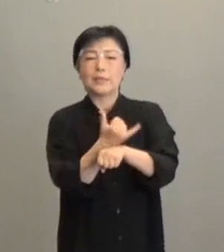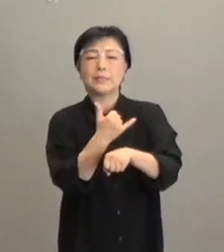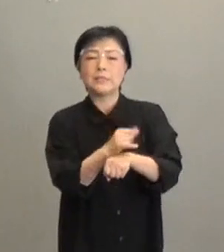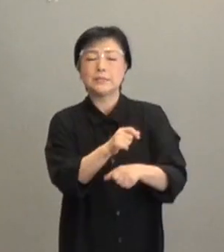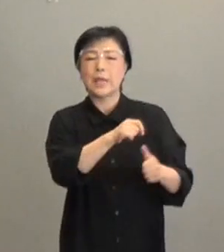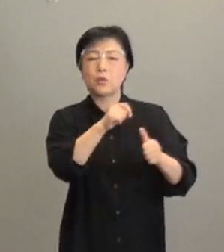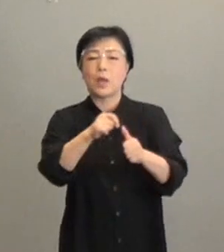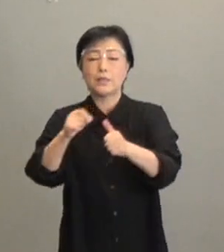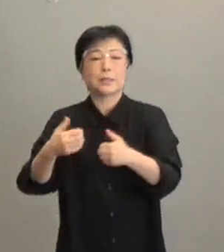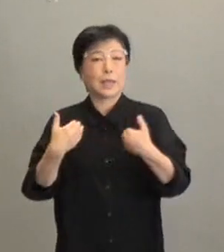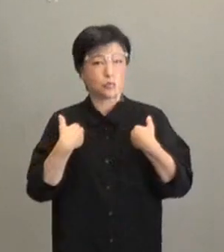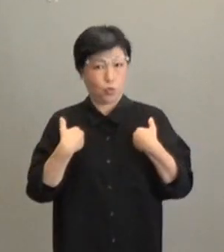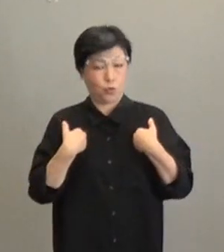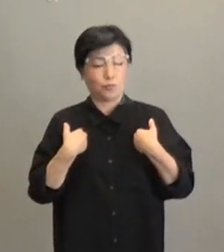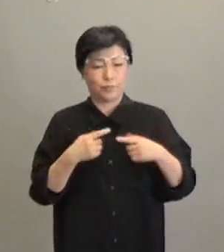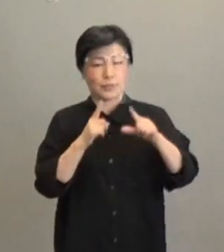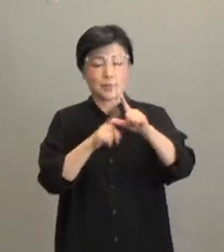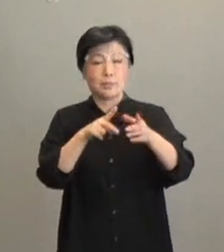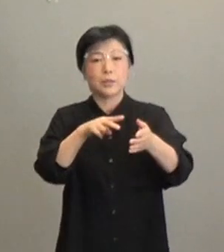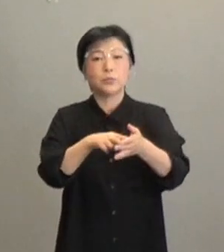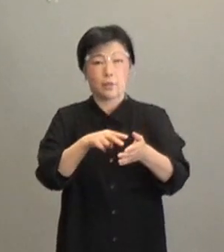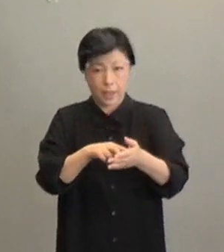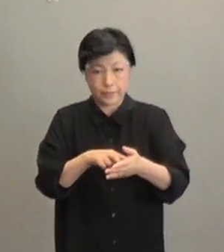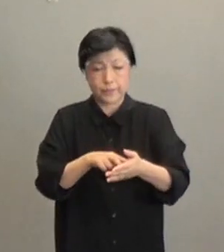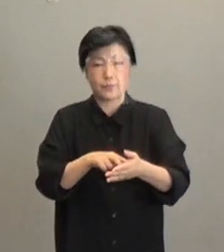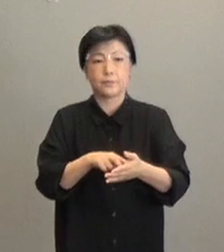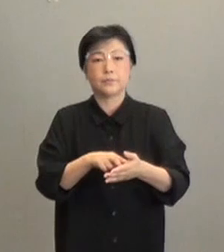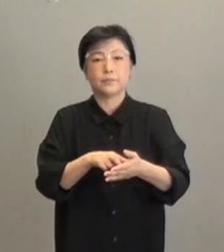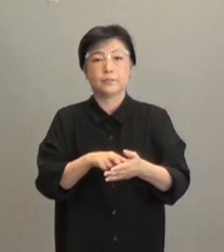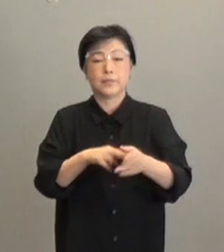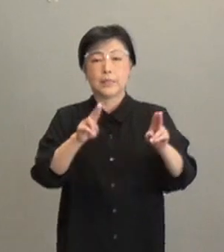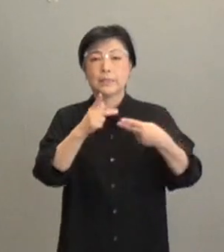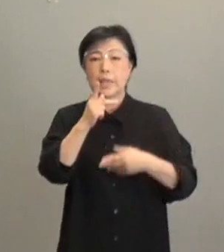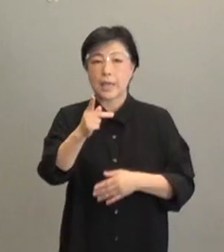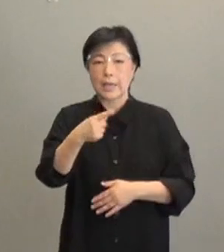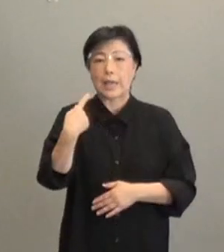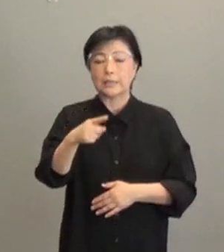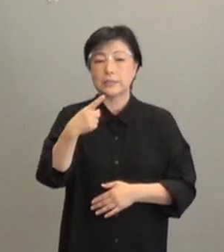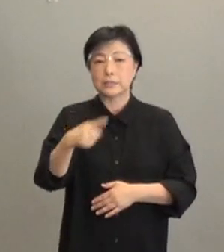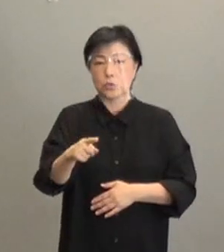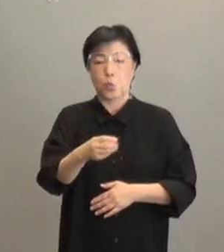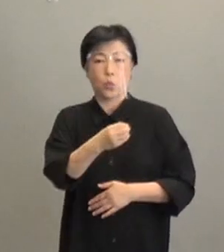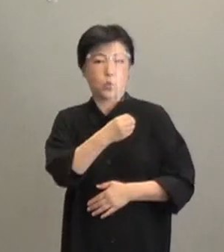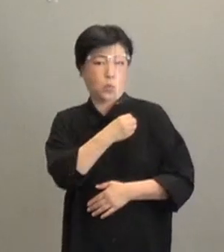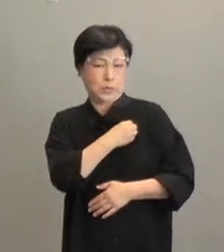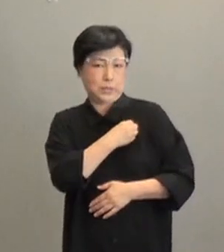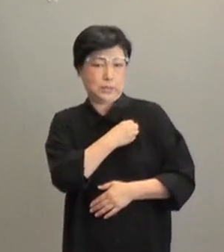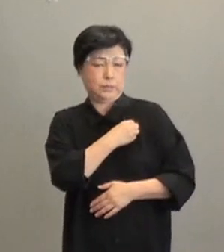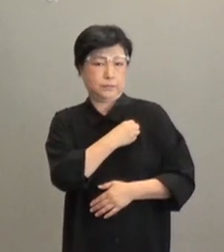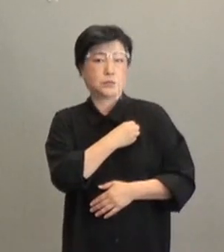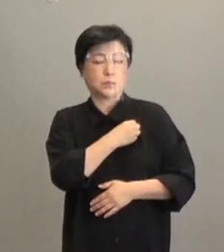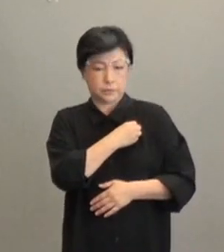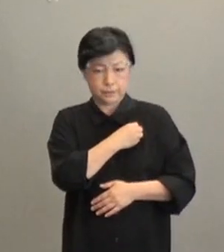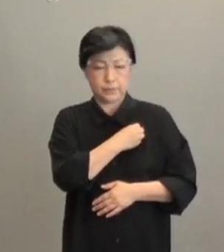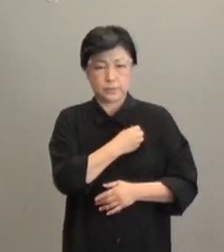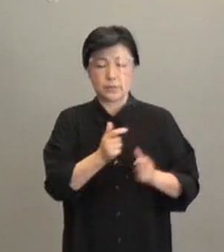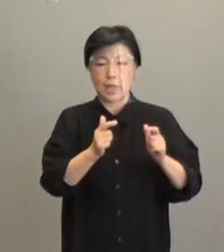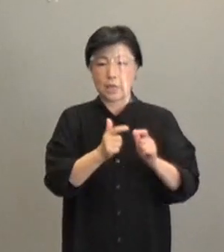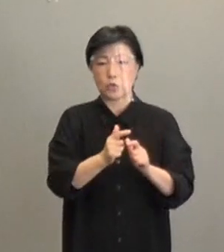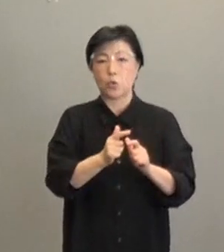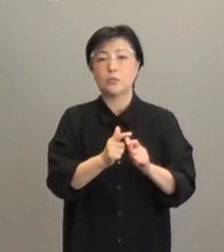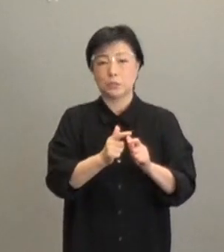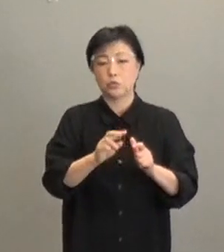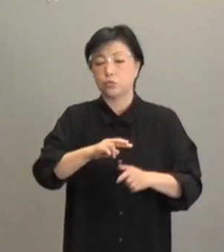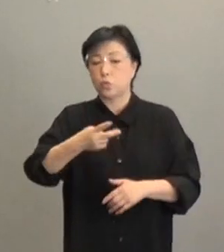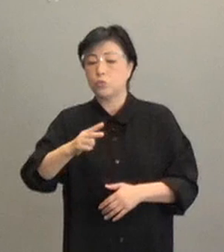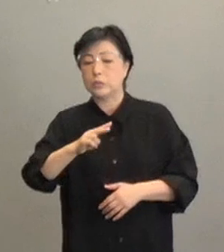ります。そこで本県からは、専科指導に当たる教員について少人数指導の教員からの振